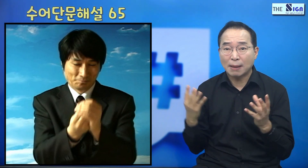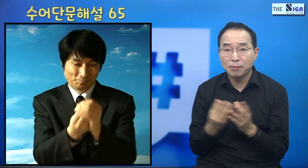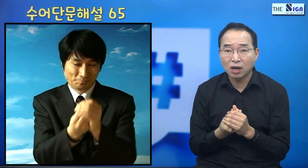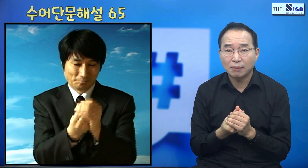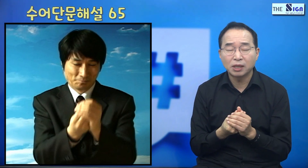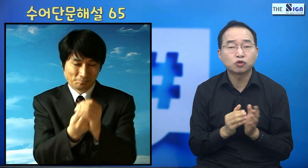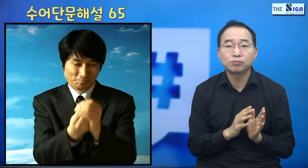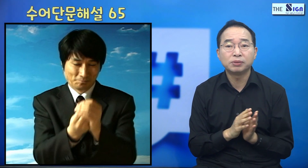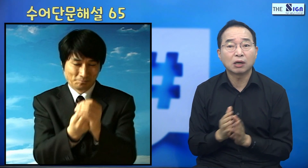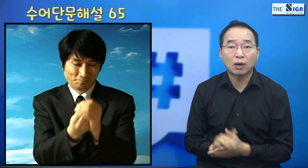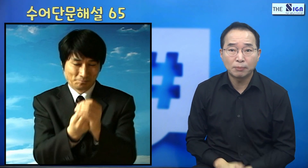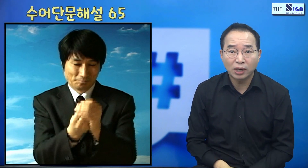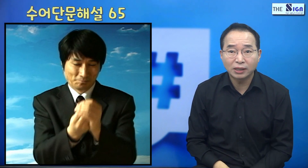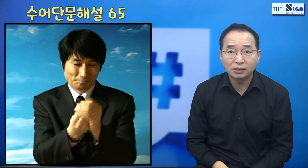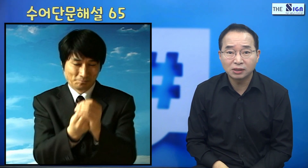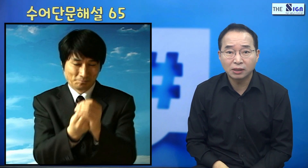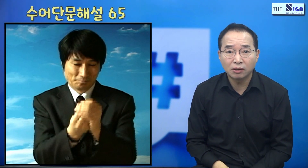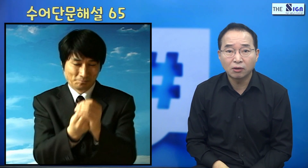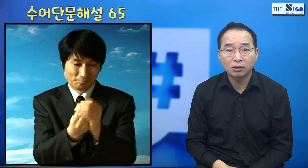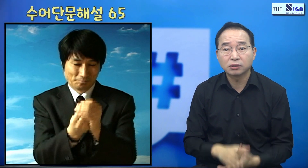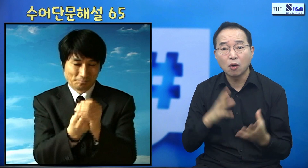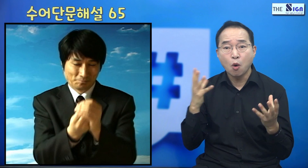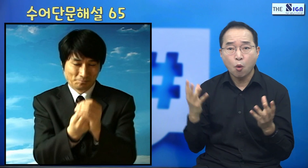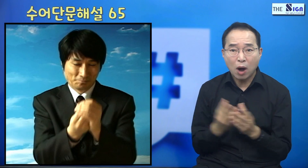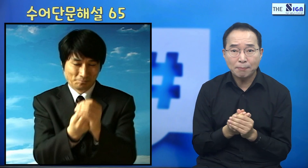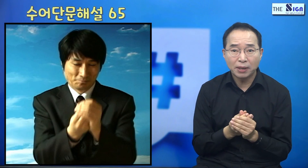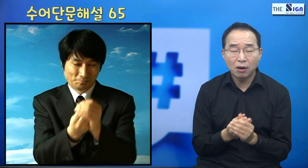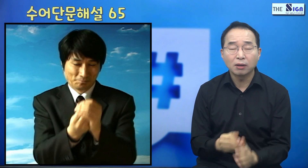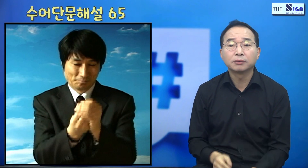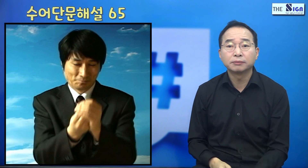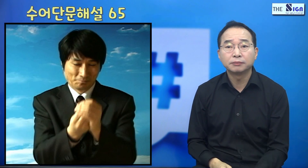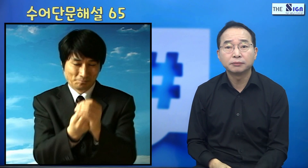이 완벽하면 준비가 완벽하다는 뜻이에요.